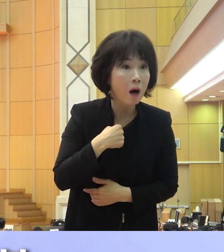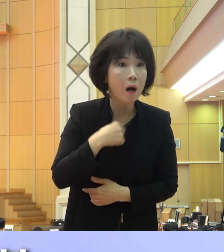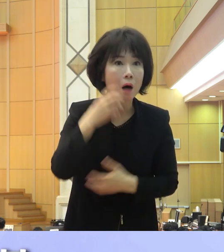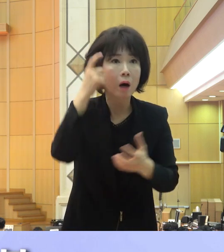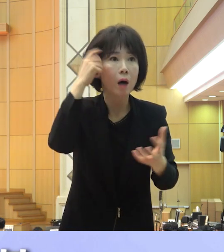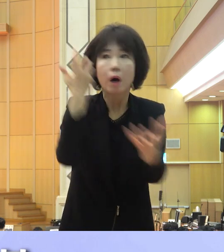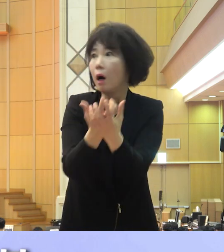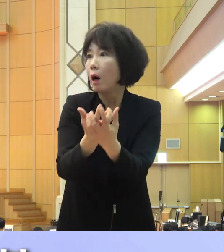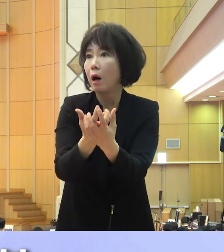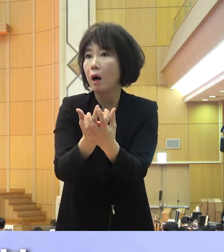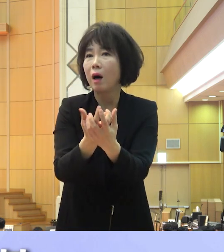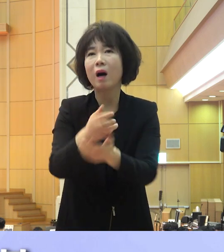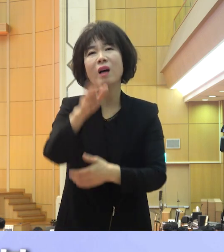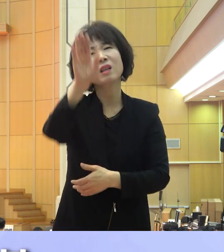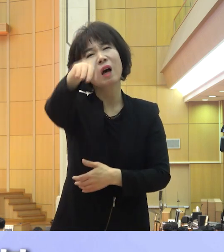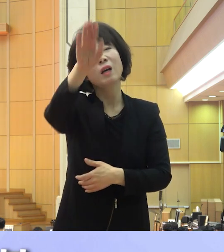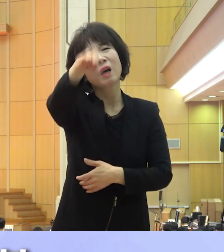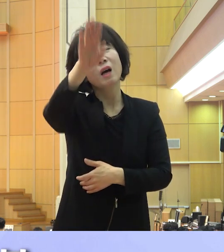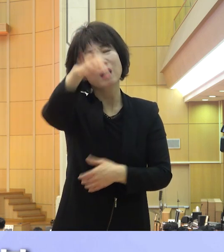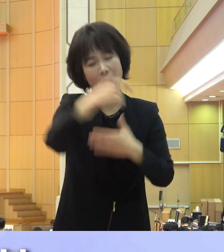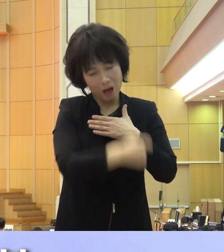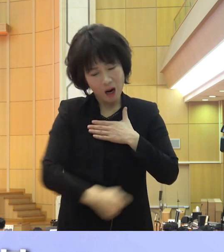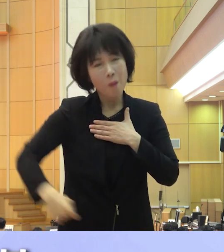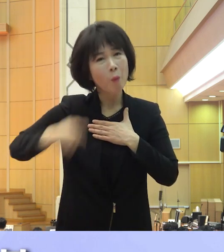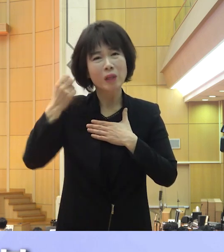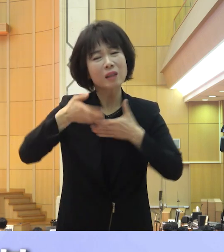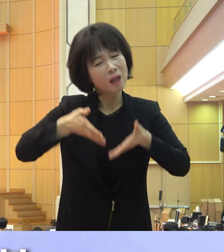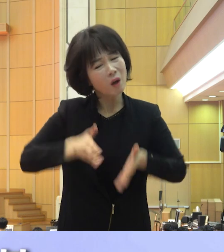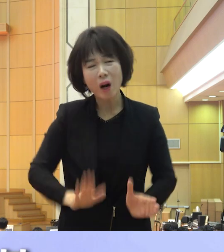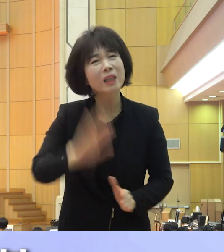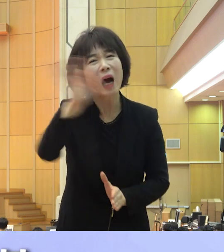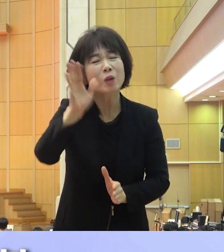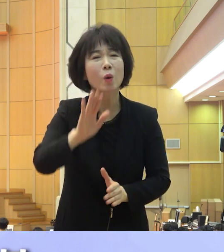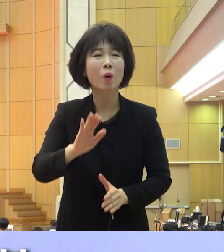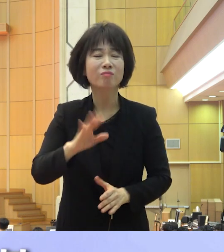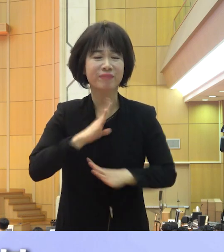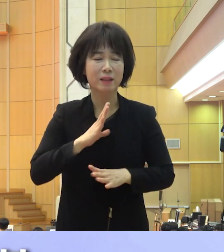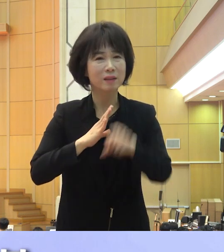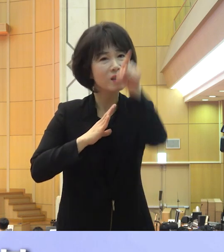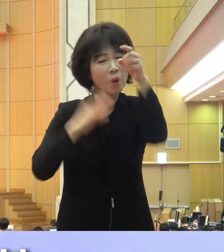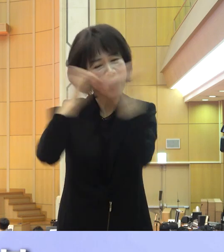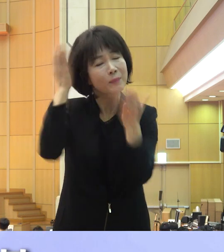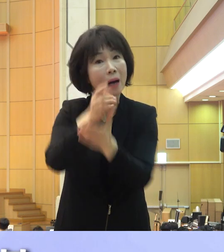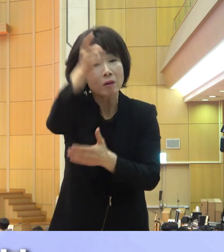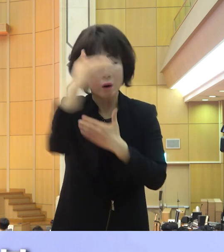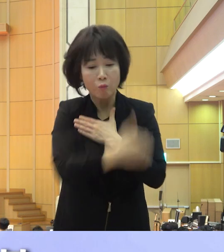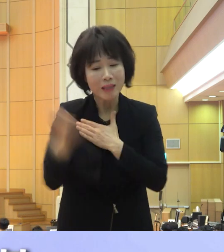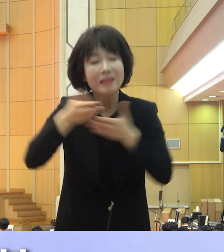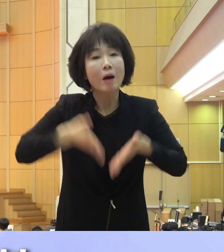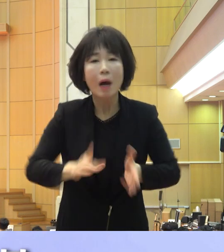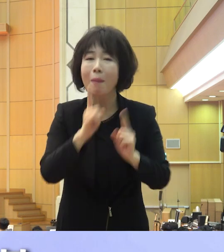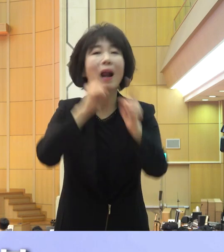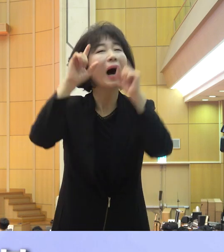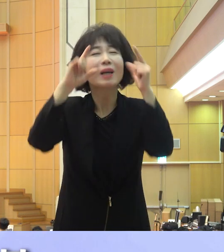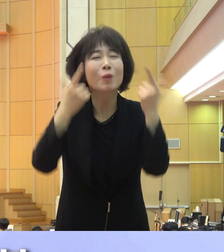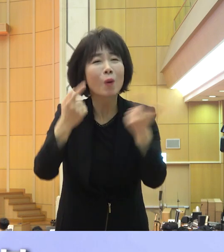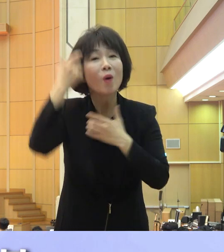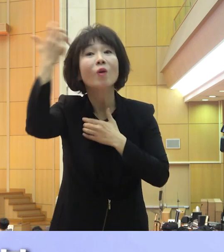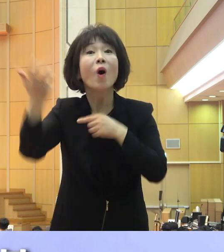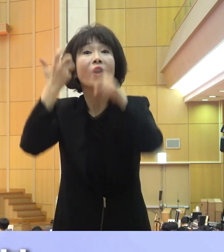가라사대 육으로 난 것은 육이요 영으로 난 건 영이니라. 내가 어머니